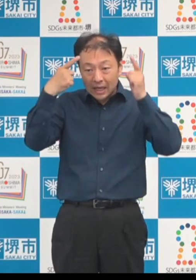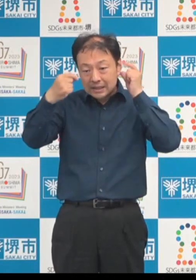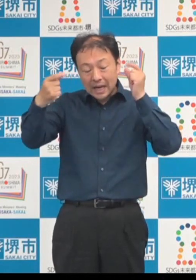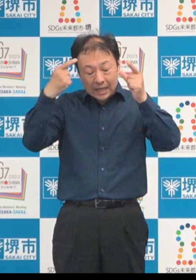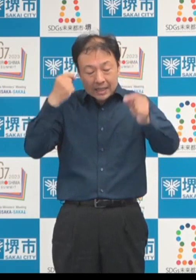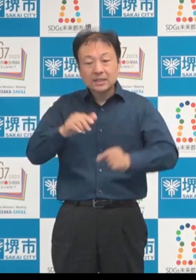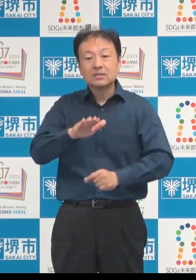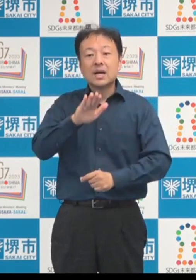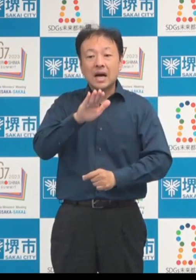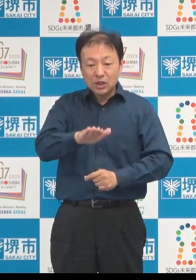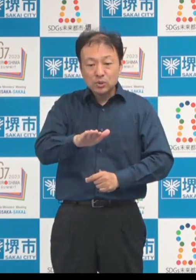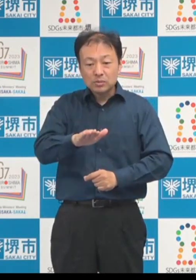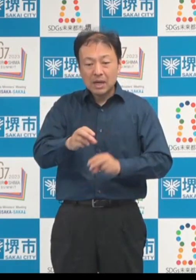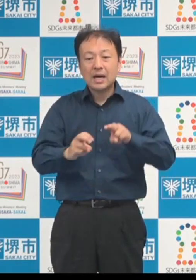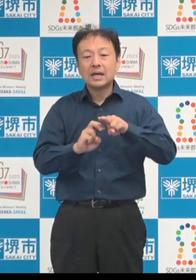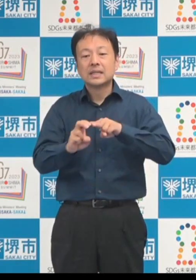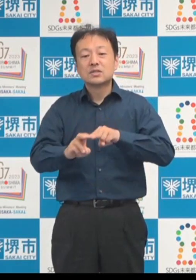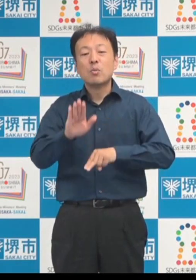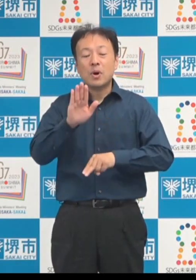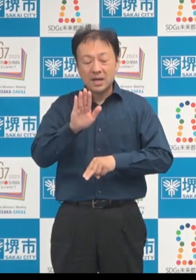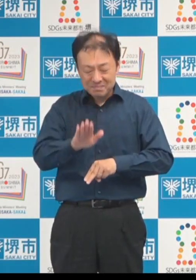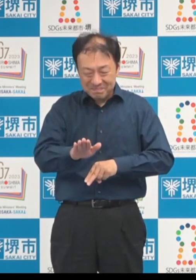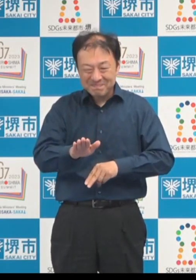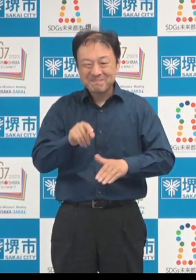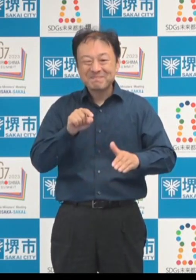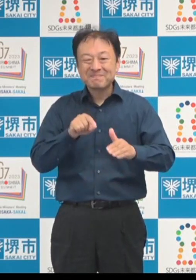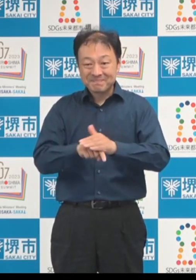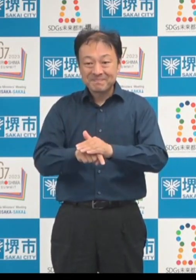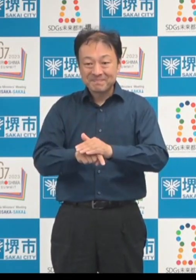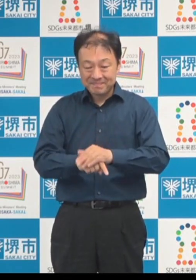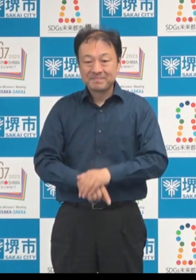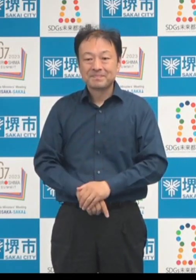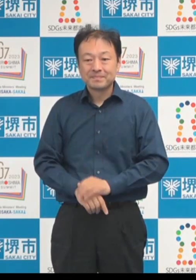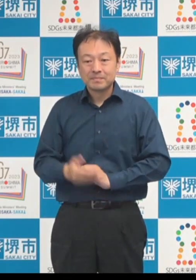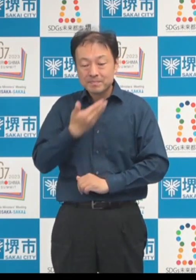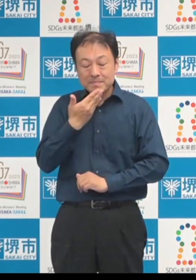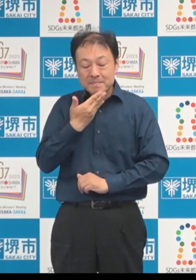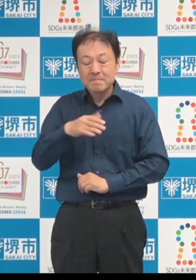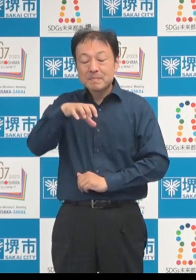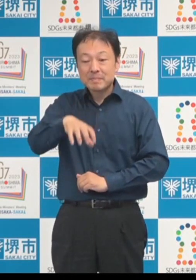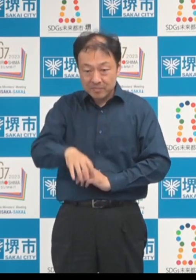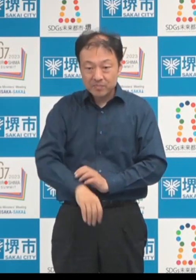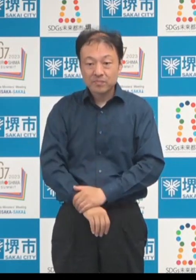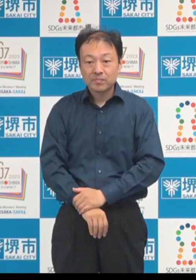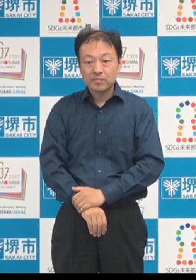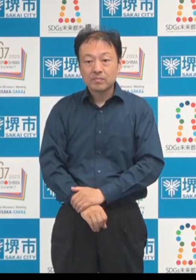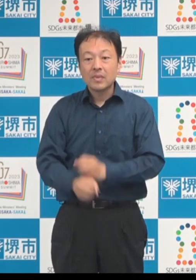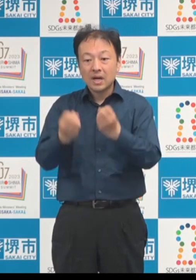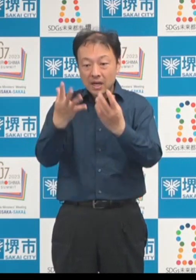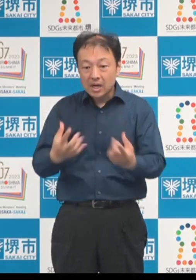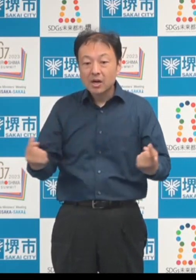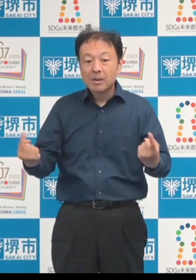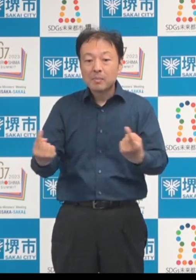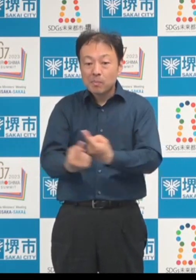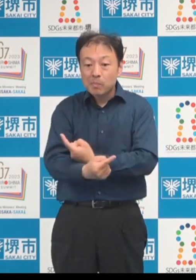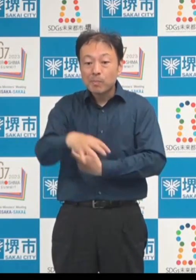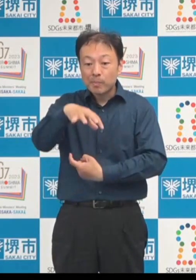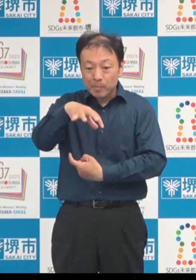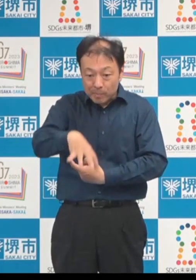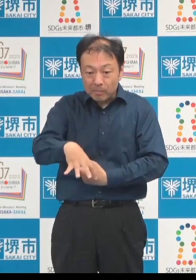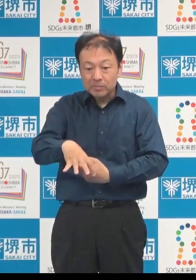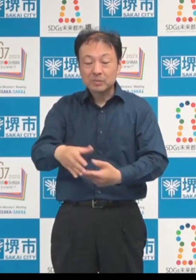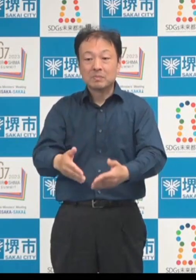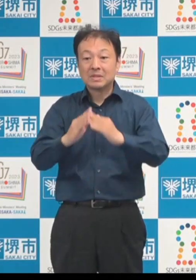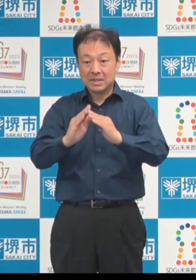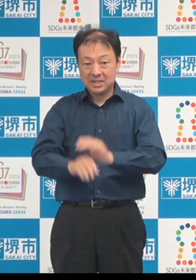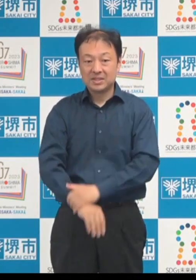が、鉄道があるというところも、交通アクセスが便利だというところも含めてイノベーション創出拠点を置いてますが、他の地域でも